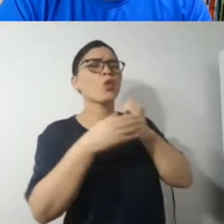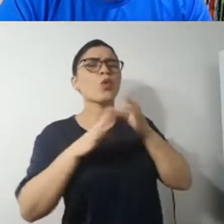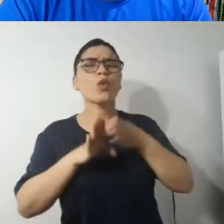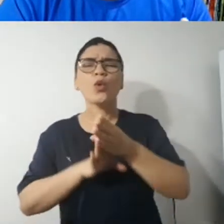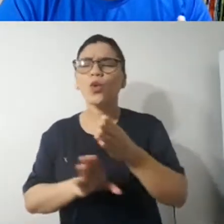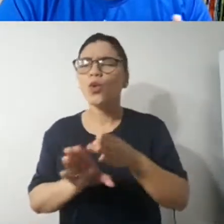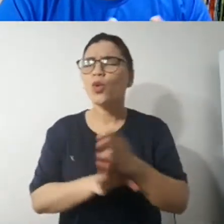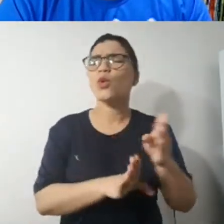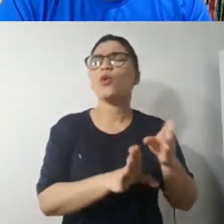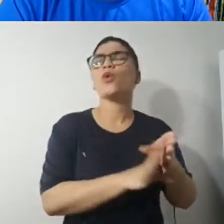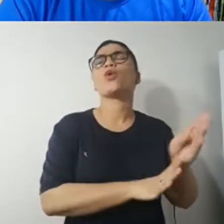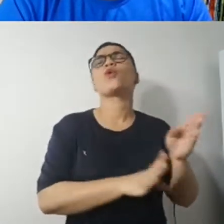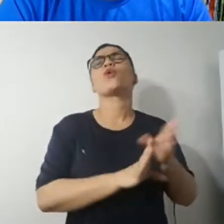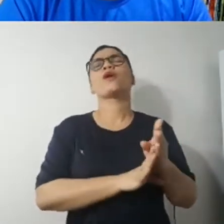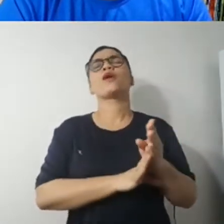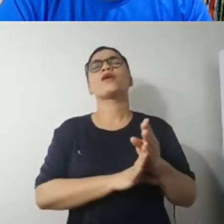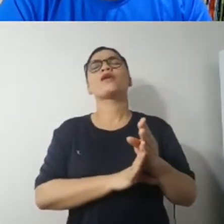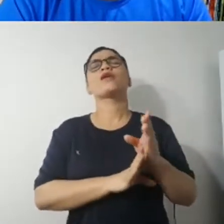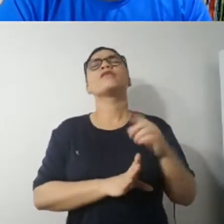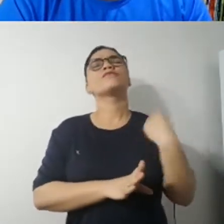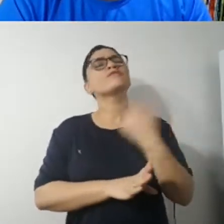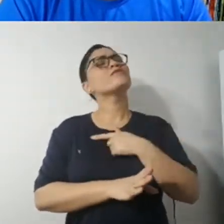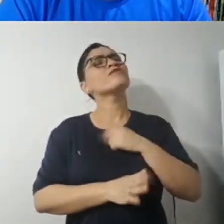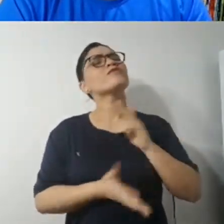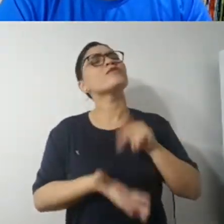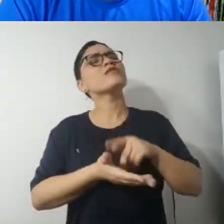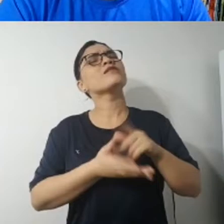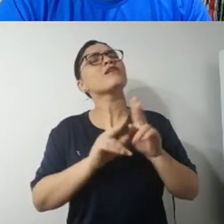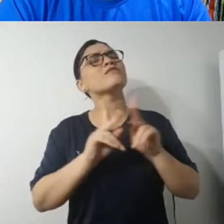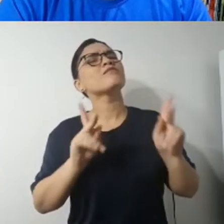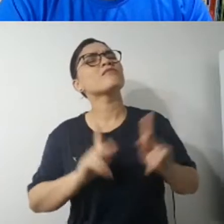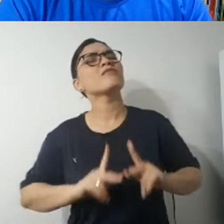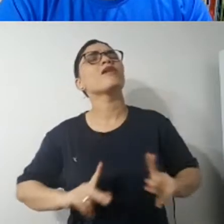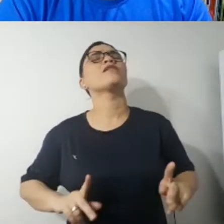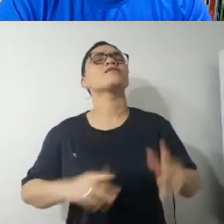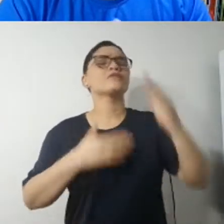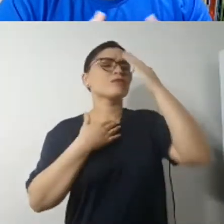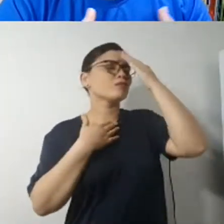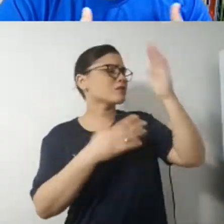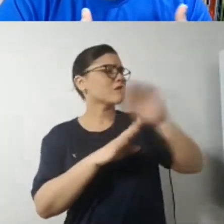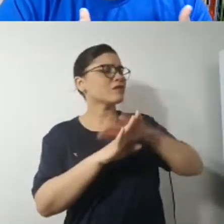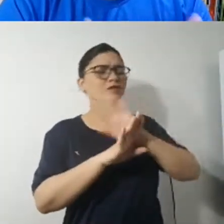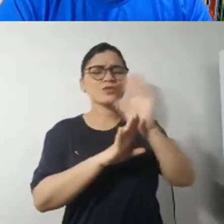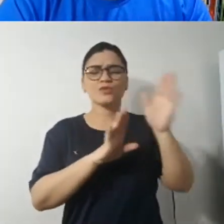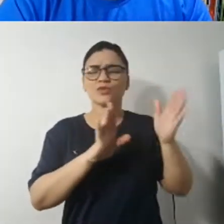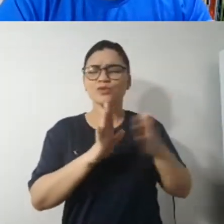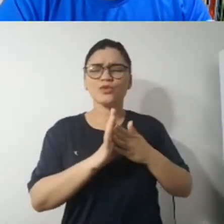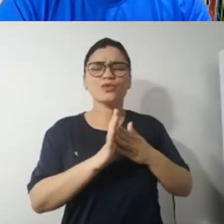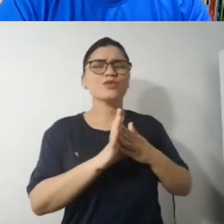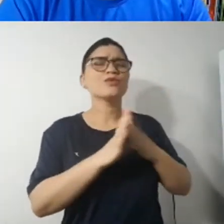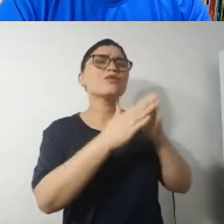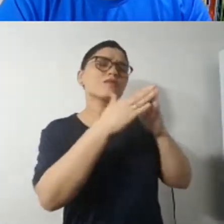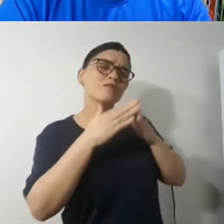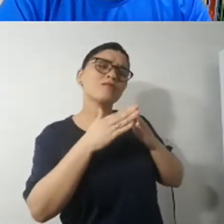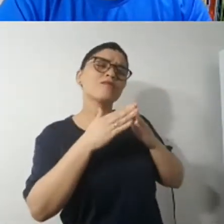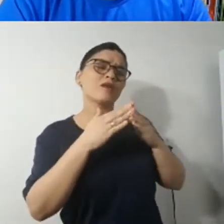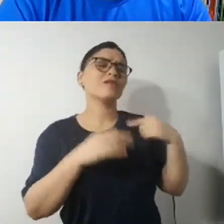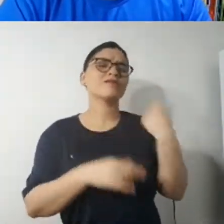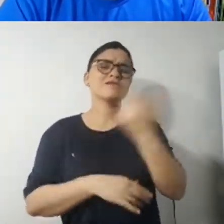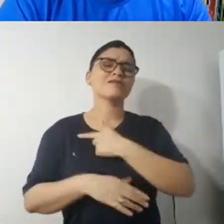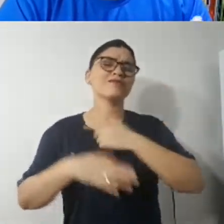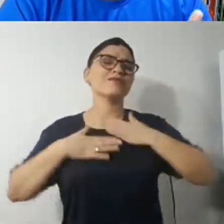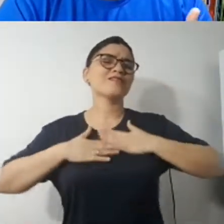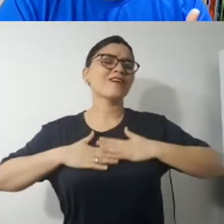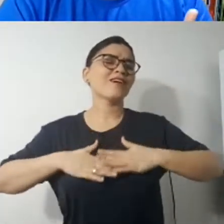paz. Obrigado, Pai, por tudo que o Senhor tem feito em nossas vidas. Nos faz, Pai, descansar no Senhor, encontrar paz no